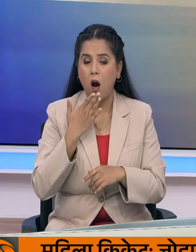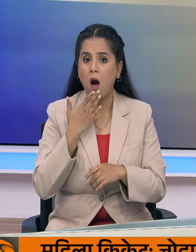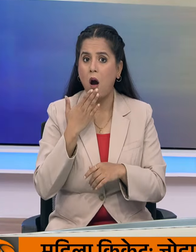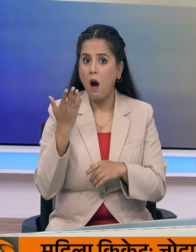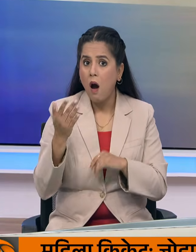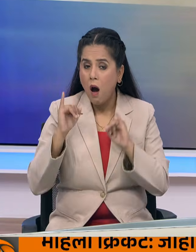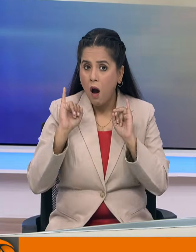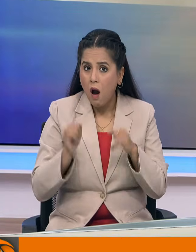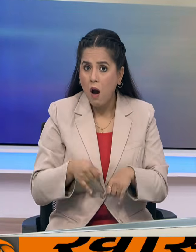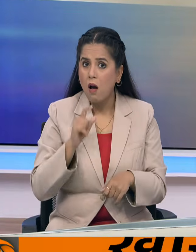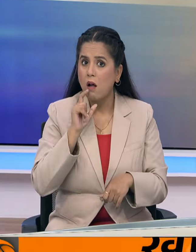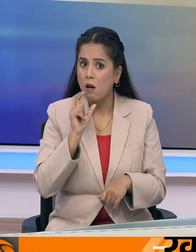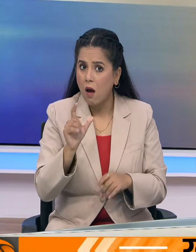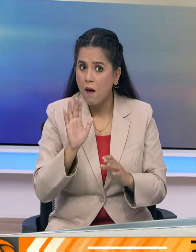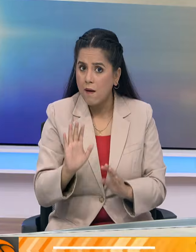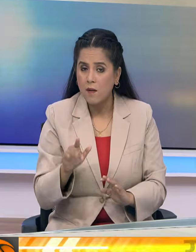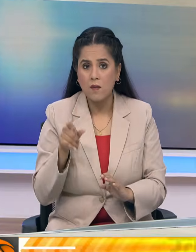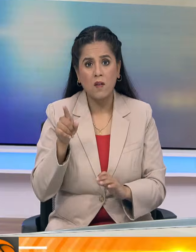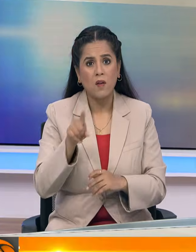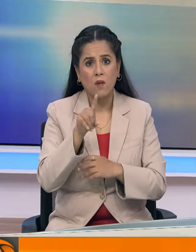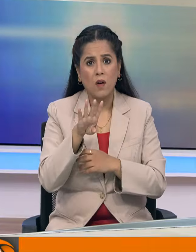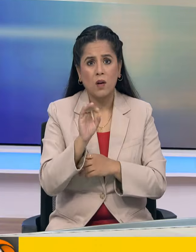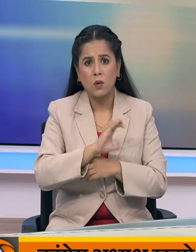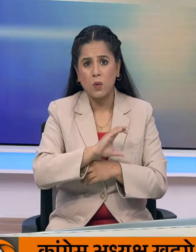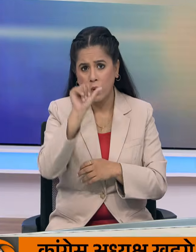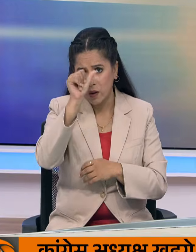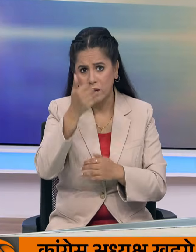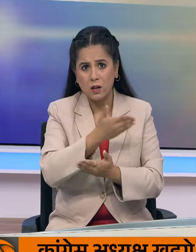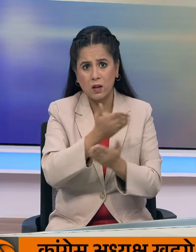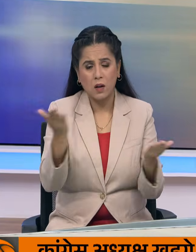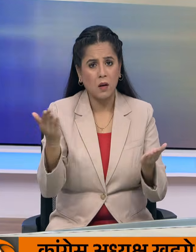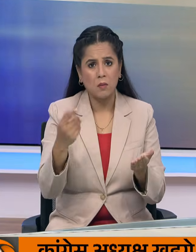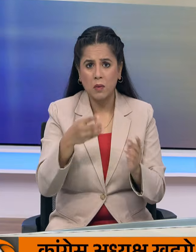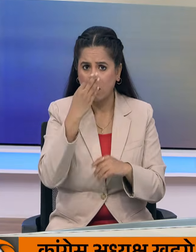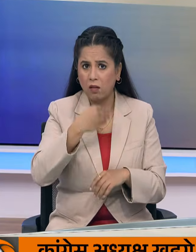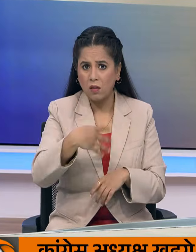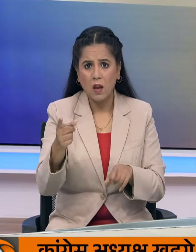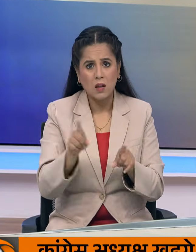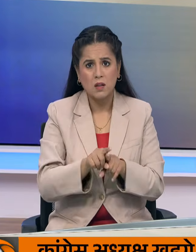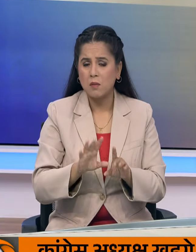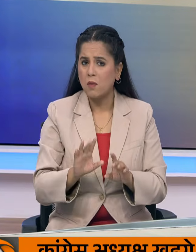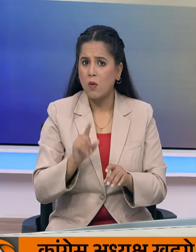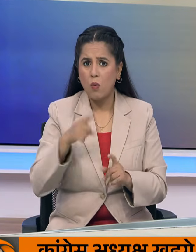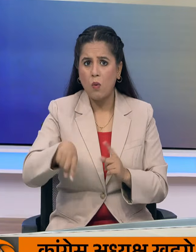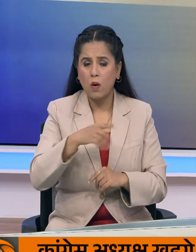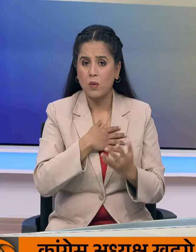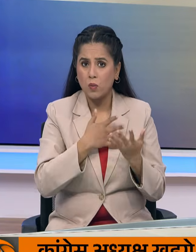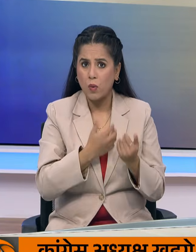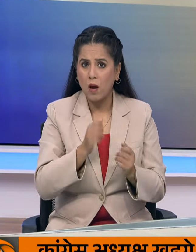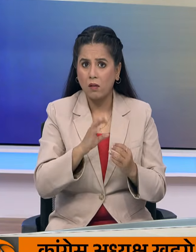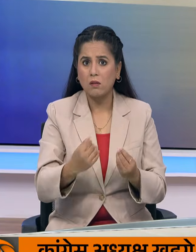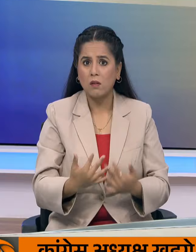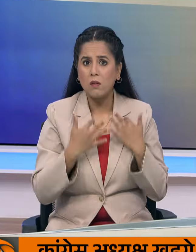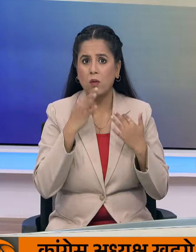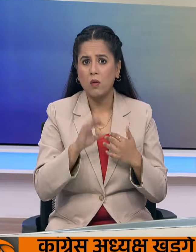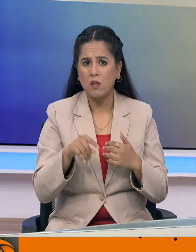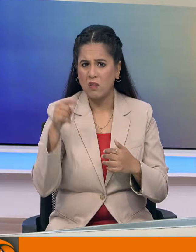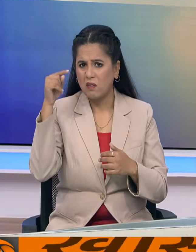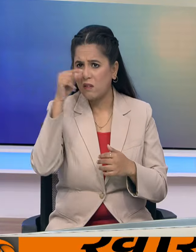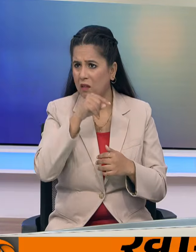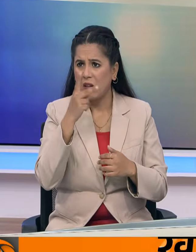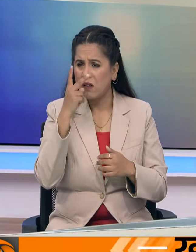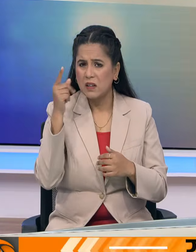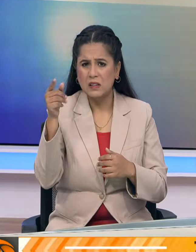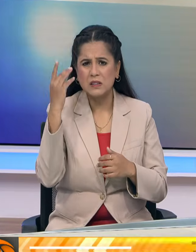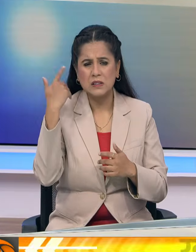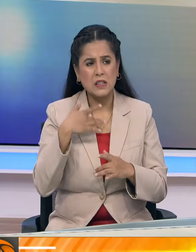अपमानजनक भाषा का इस्तेमाल करके 140 करोड़ भारतीयों का अपमान किया है। उनके वंशवाद से प्रेरित नफरत ने उन्हें अंधा